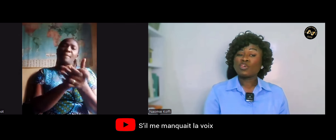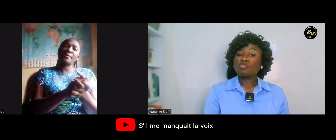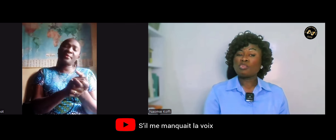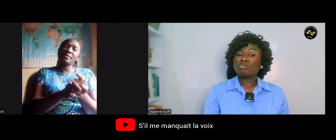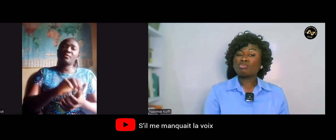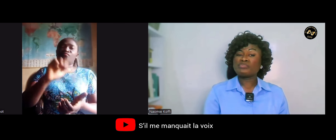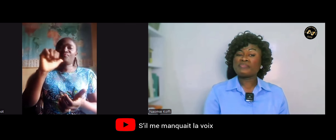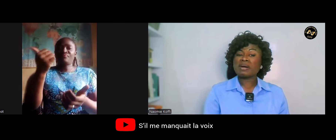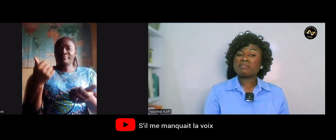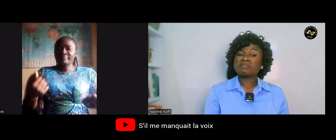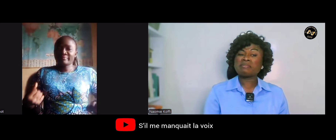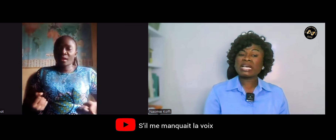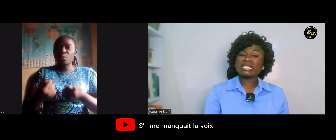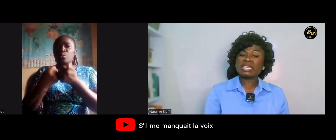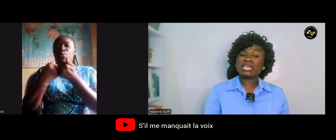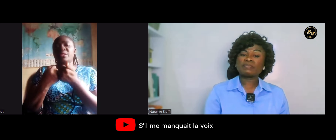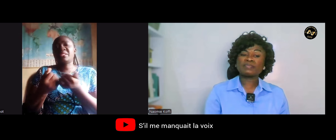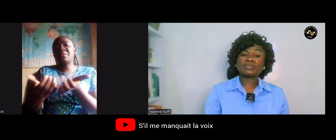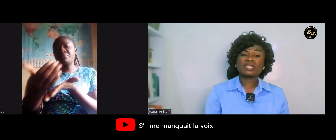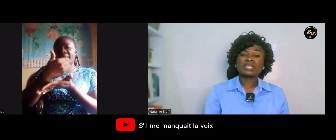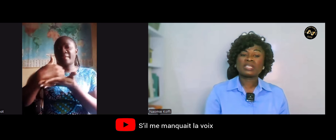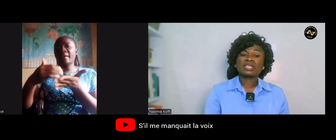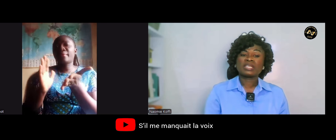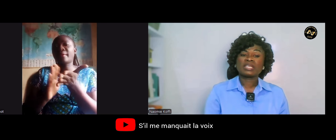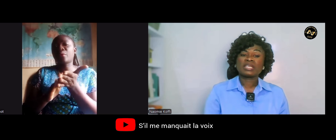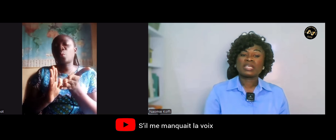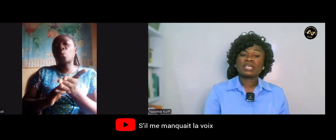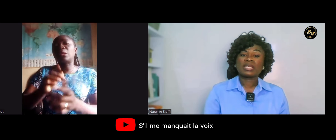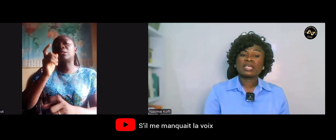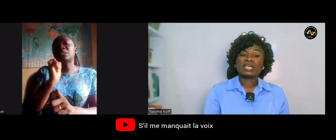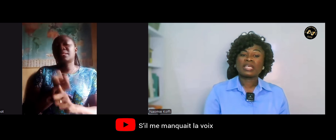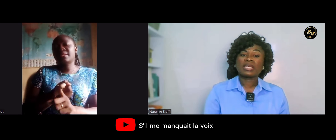Nous voyons beaucoup de femmes mariées